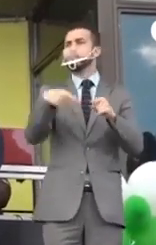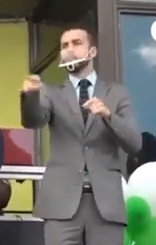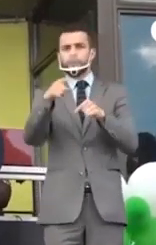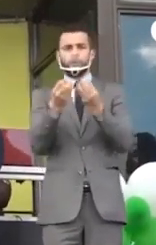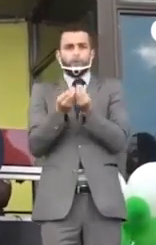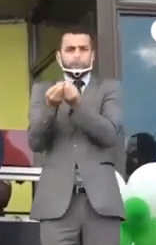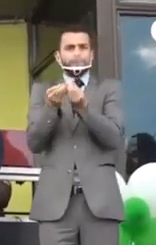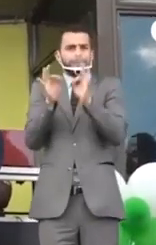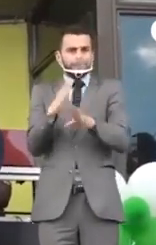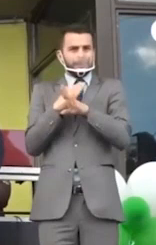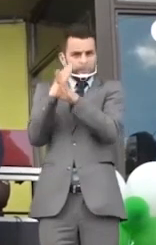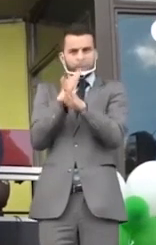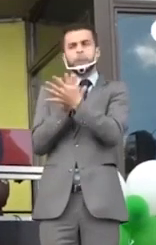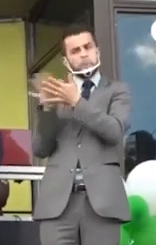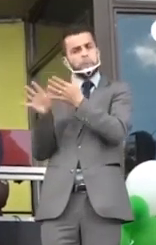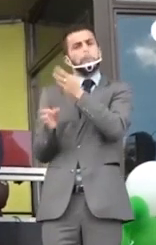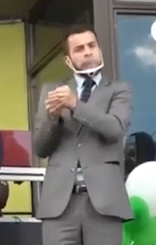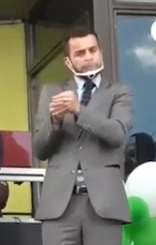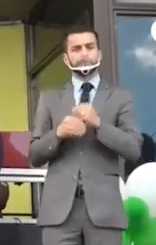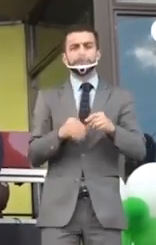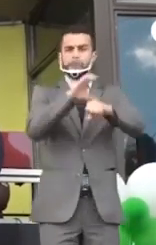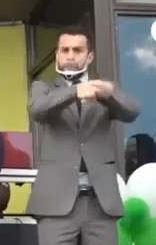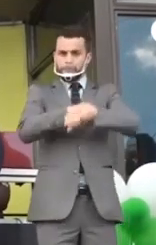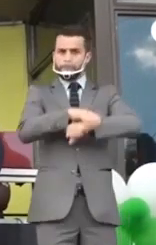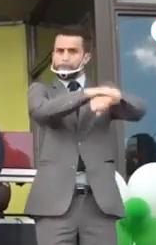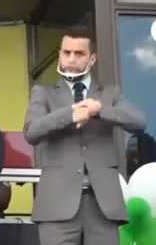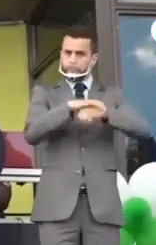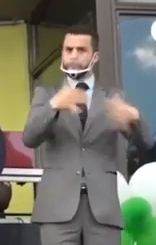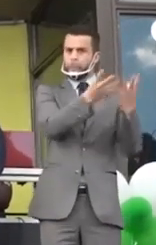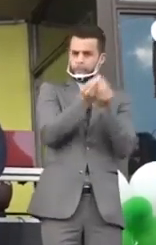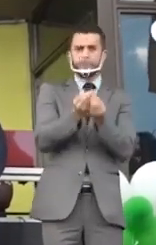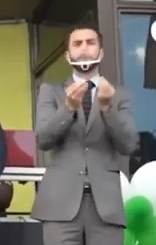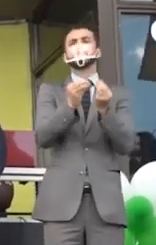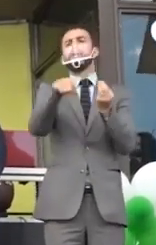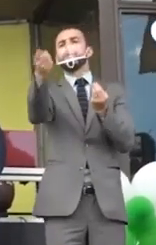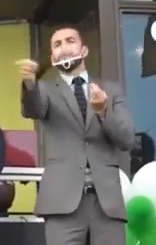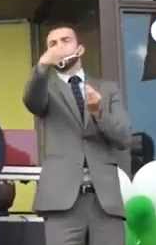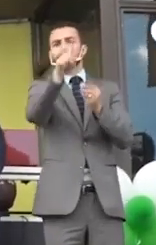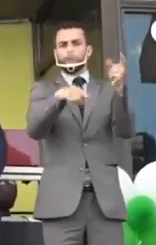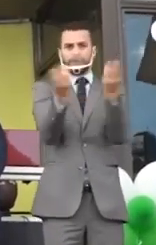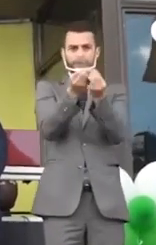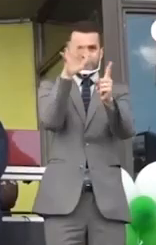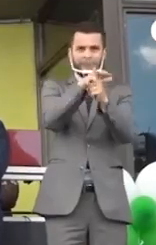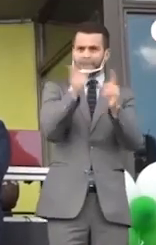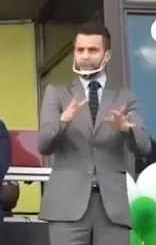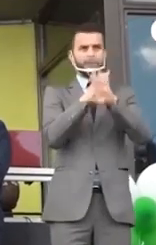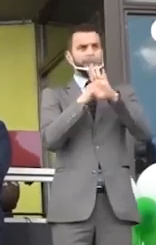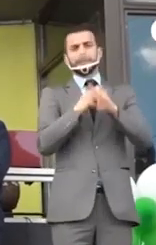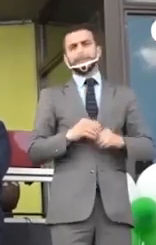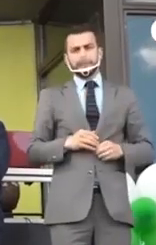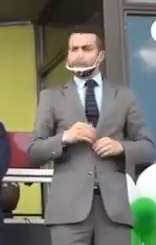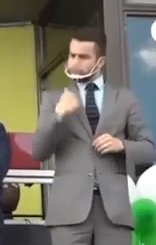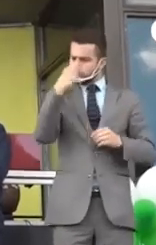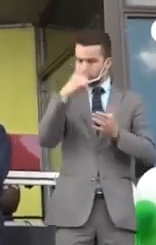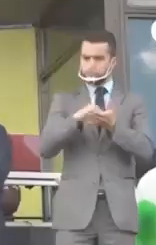de dialogar con la comunidad sobre la realidad del sector el evento fue registrado en las redes sociales de cada uno de los funcionarios y las